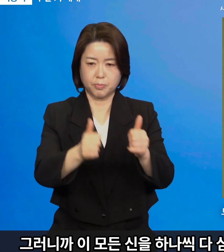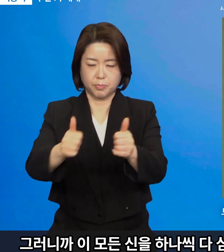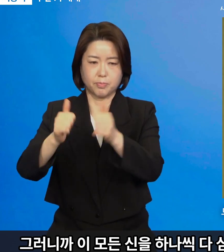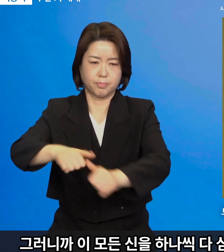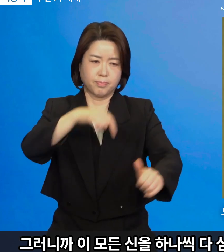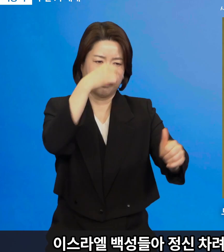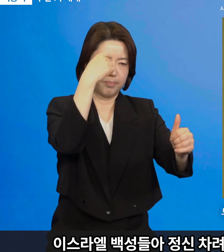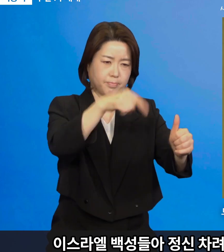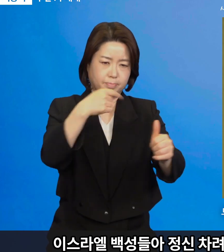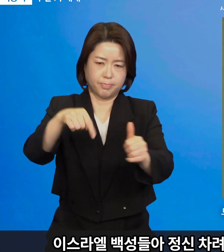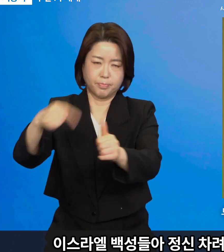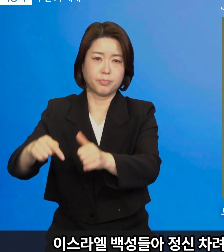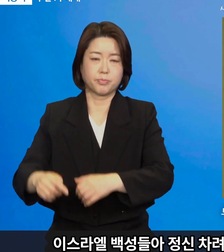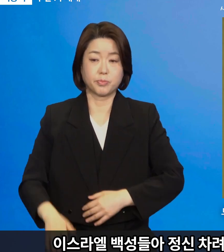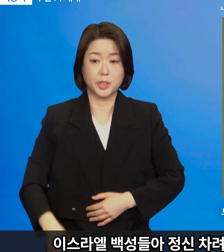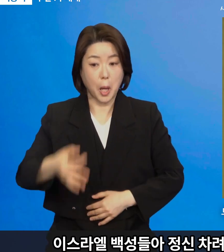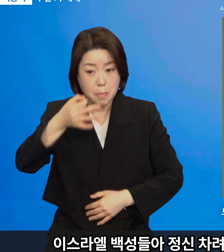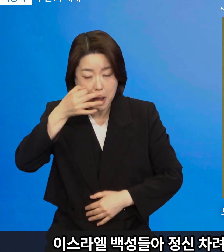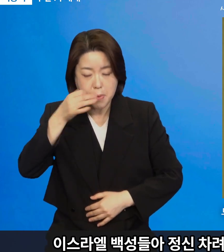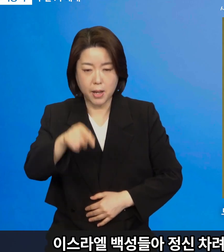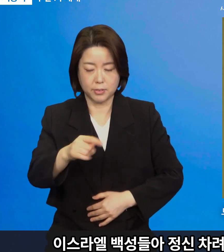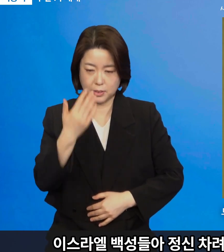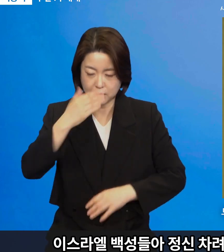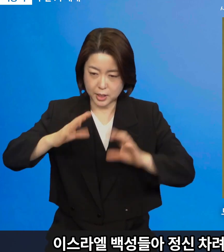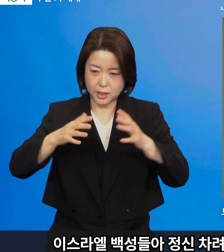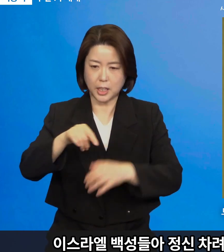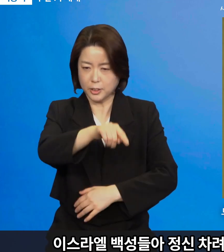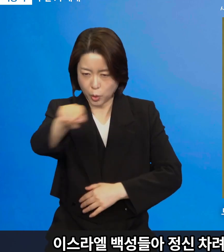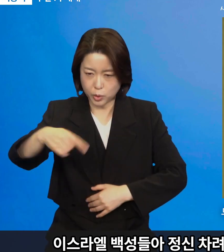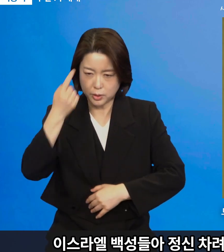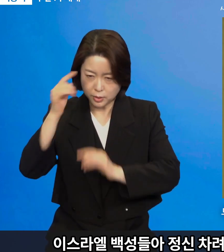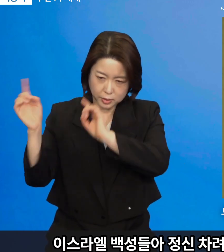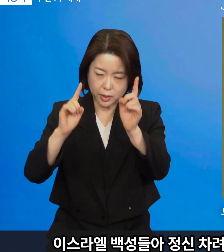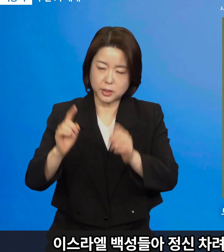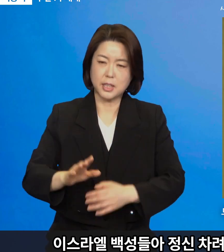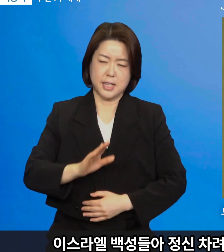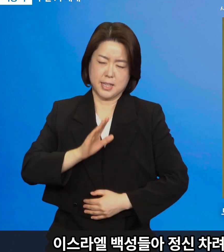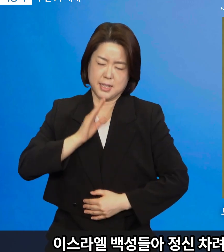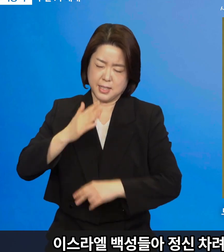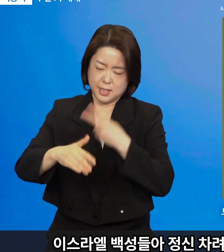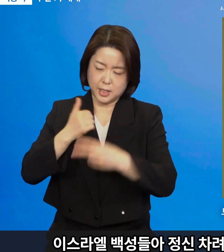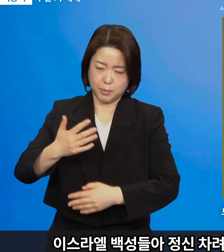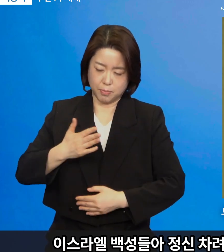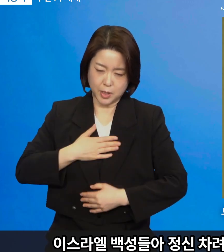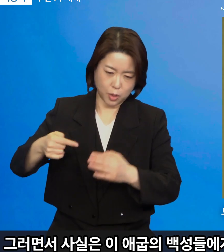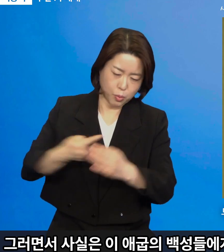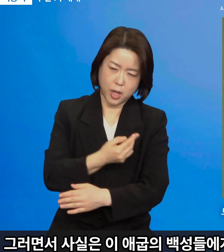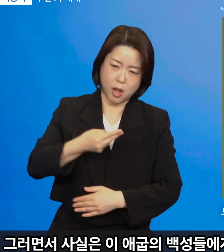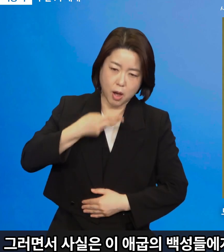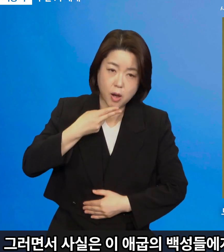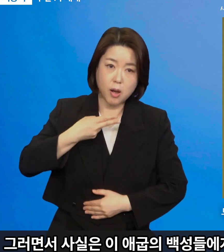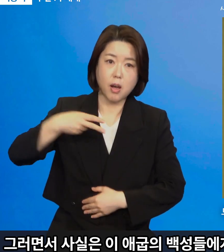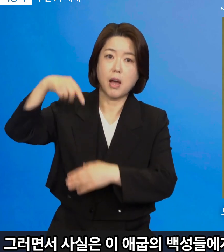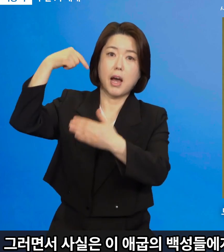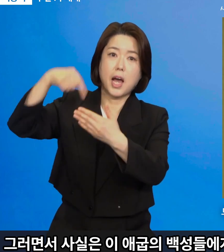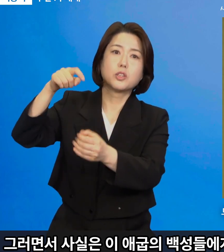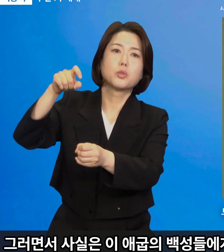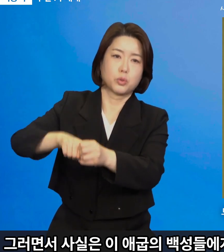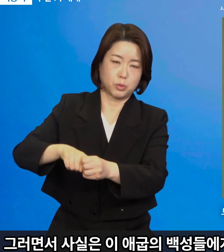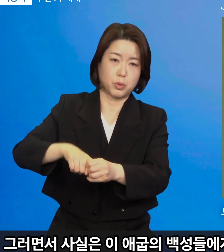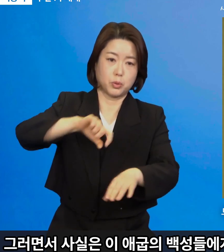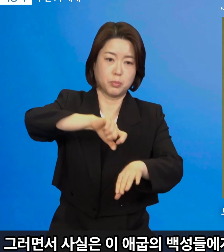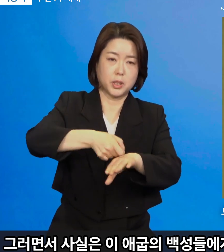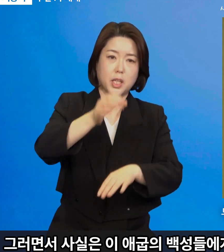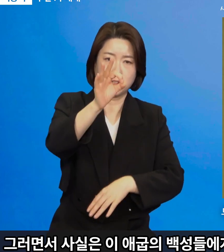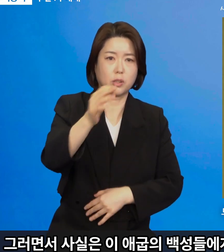거야. 이스라엘 백성들아, 정신 차려. 참신은 나 외에는 없는 거야. 그러면서 사실은 이